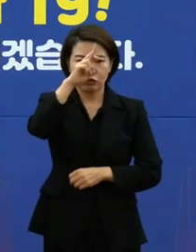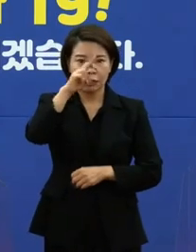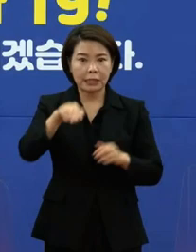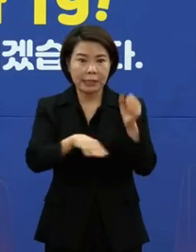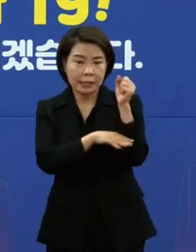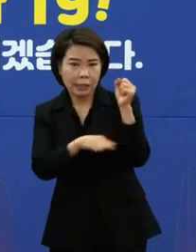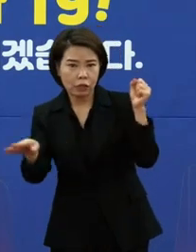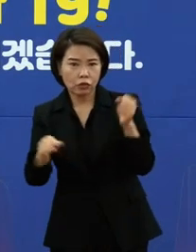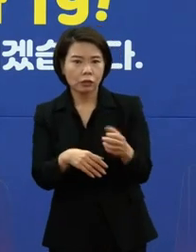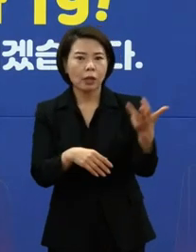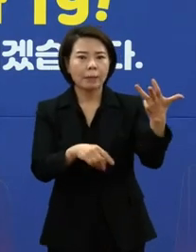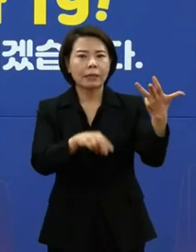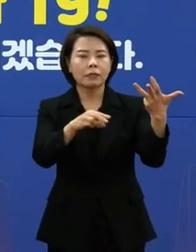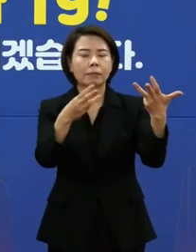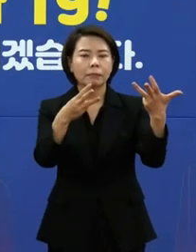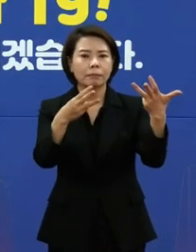총